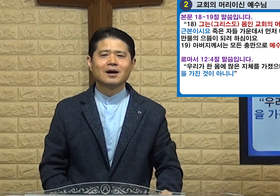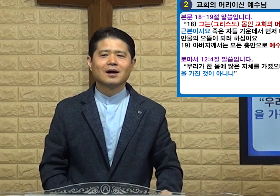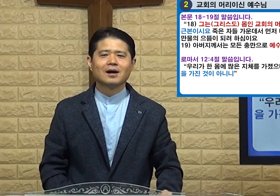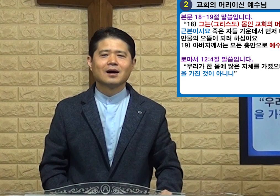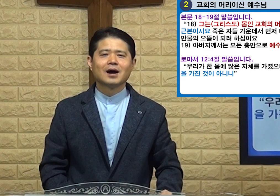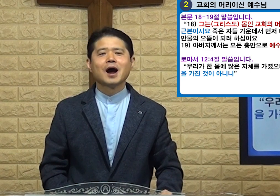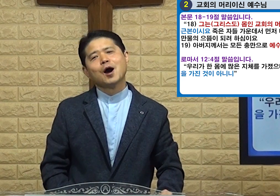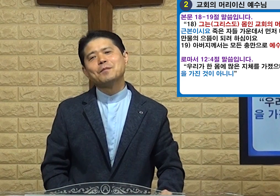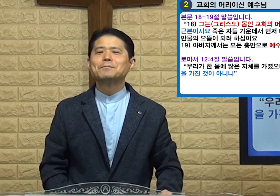있고